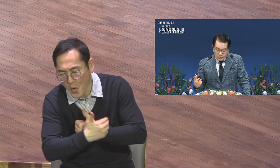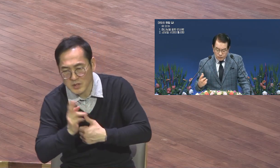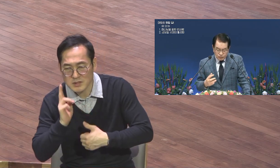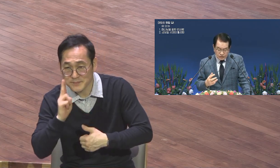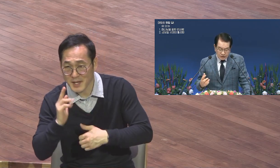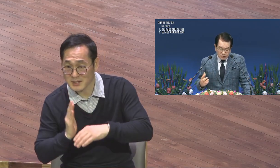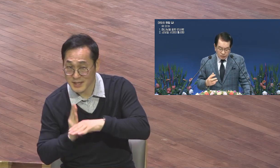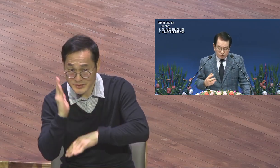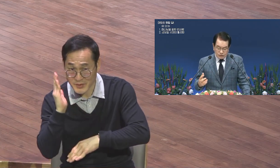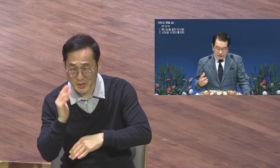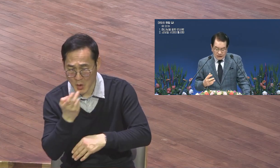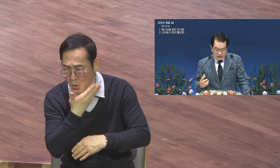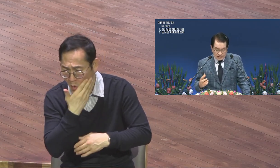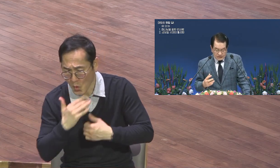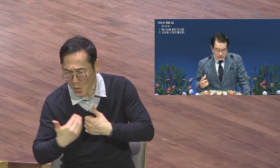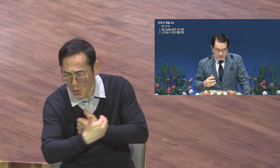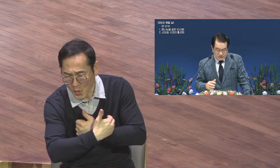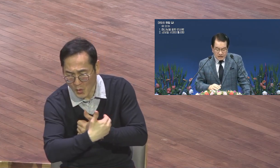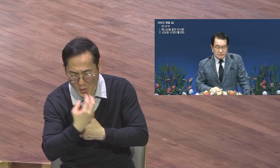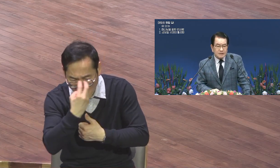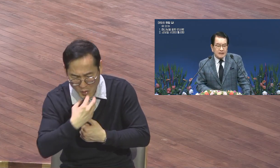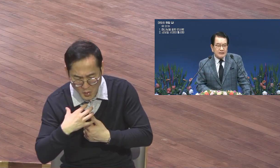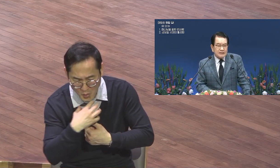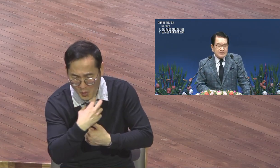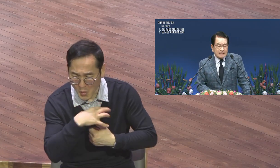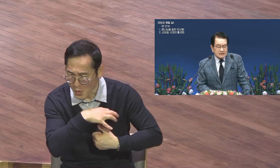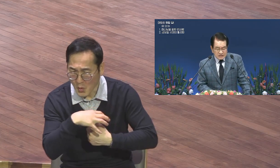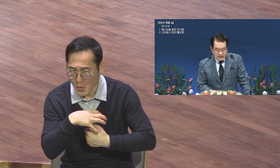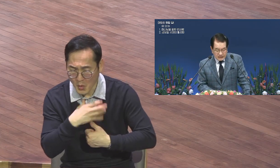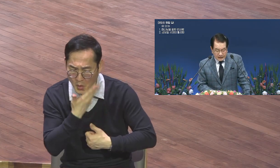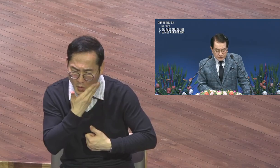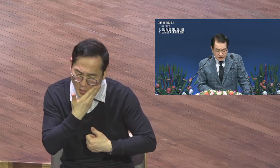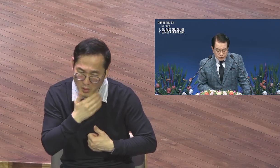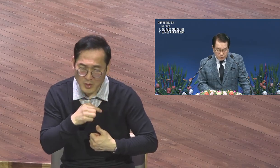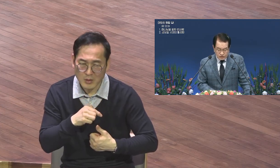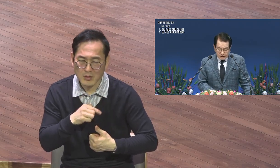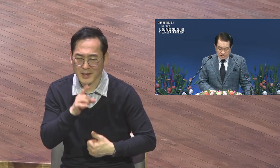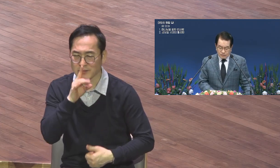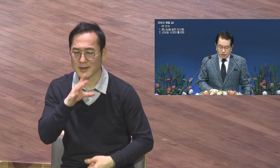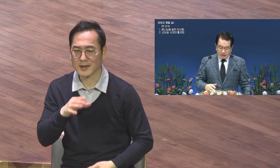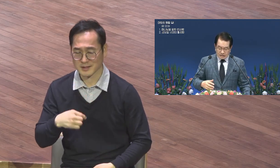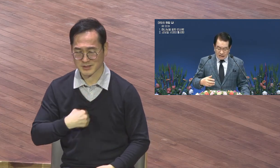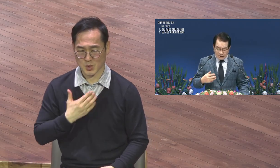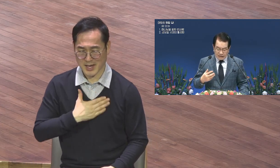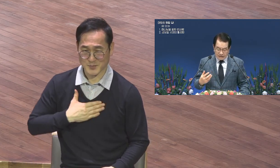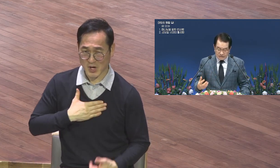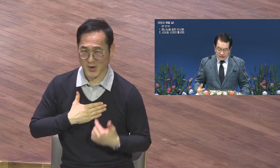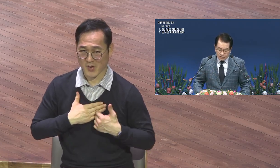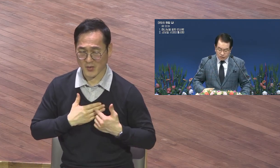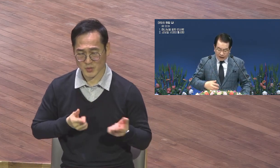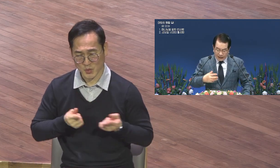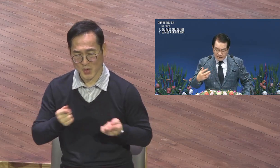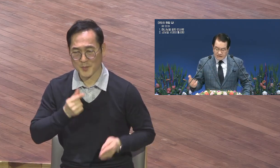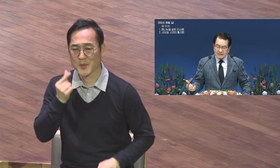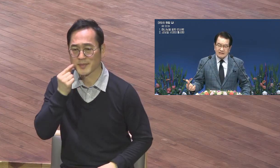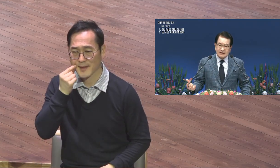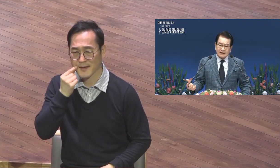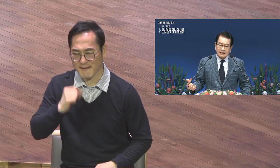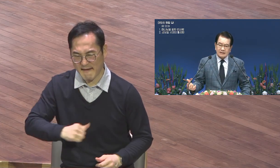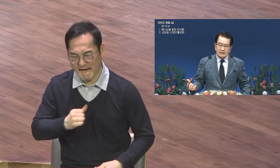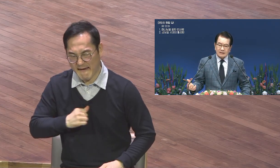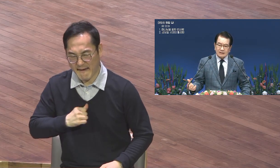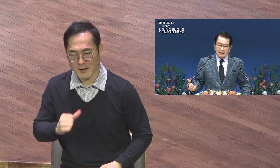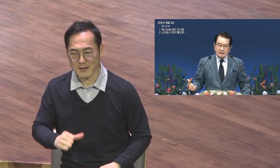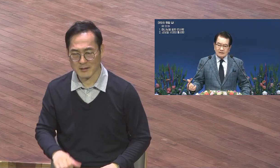이런 문제가 지금 심각합니다. 자신들의 감정을 통제하지 못한 상태에서 나오는 과잉